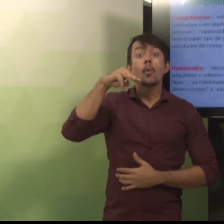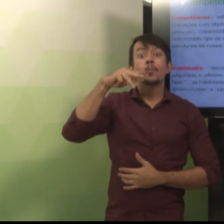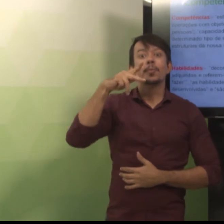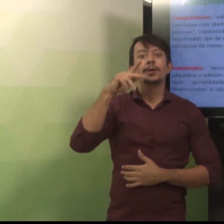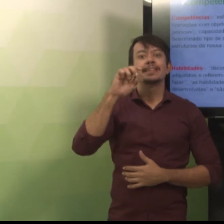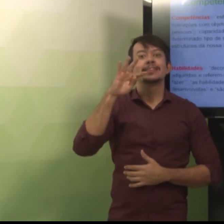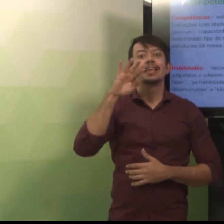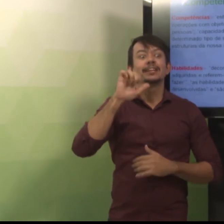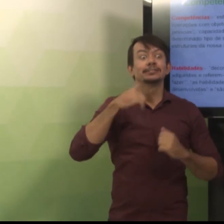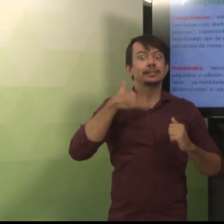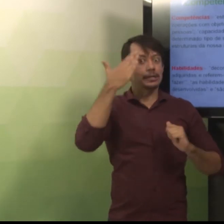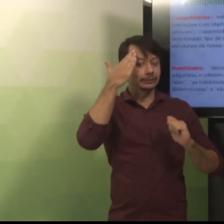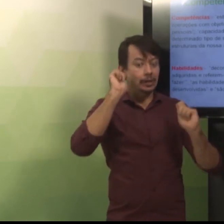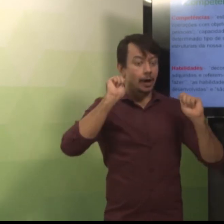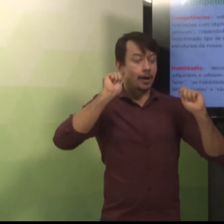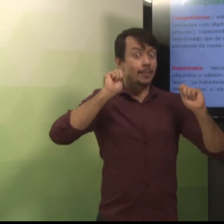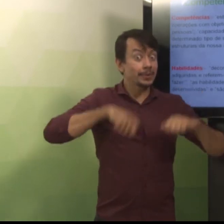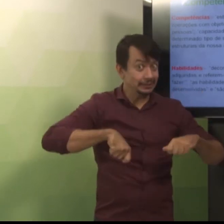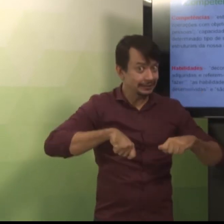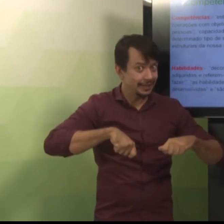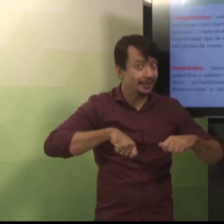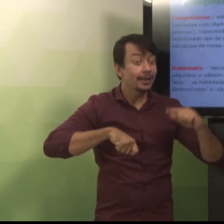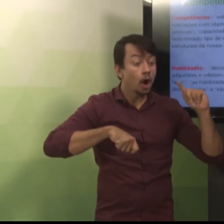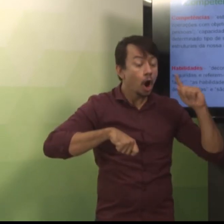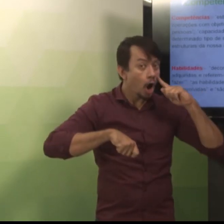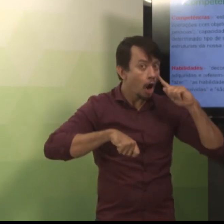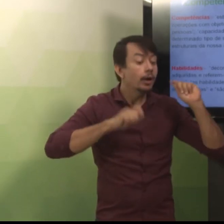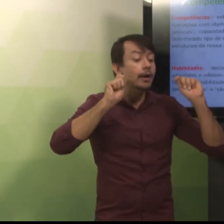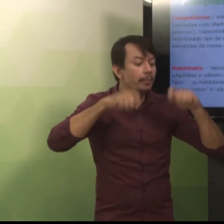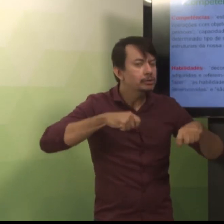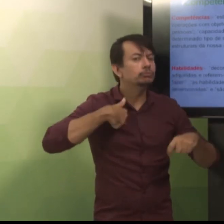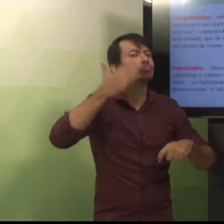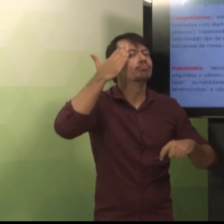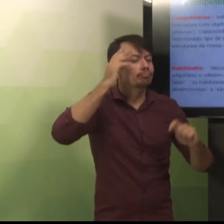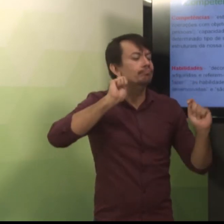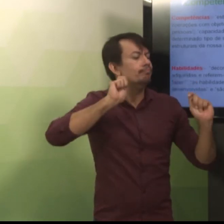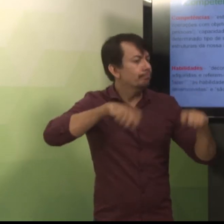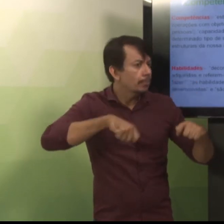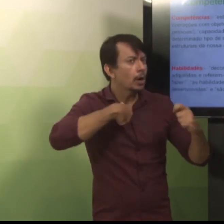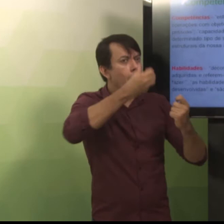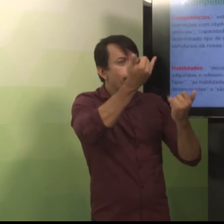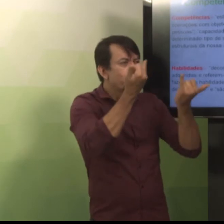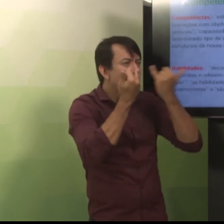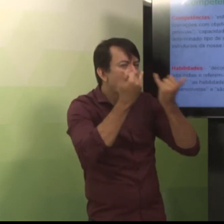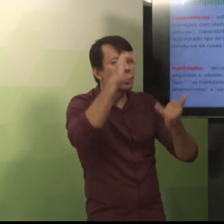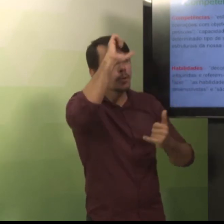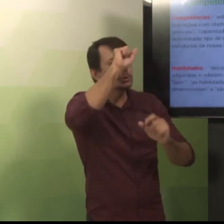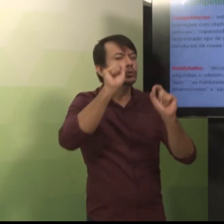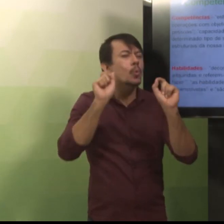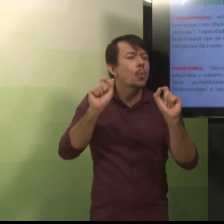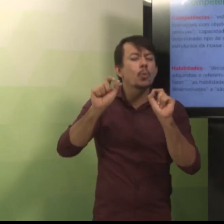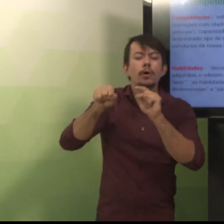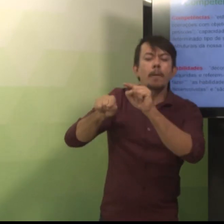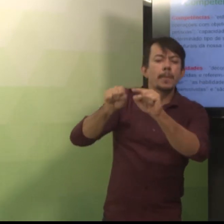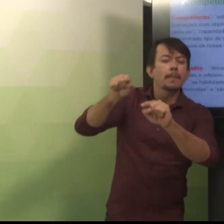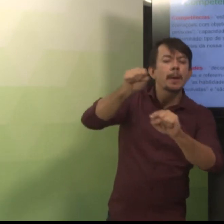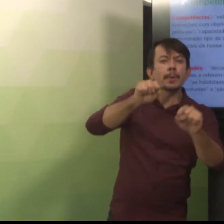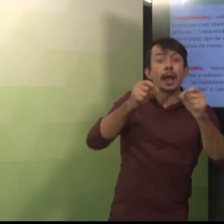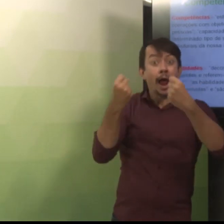de ensinamentos, conhecimentos, aí eu vou desenvolver uma competência por meio de informações